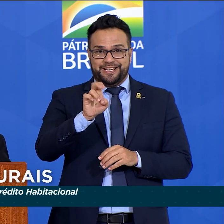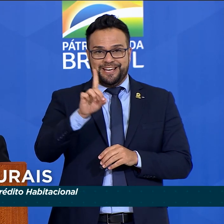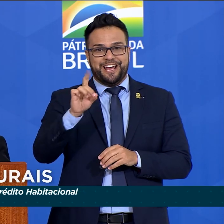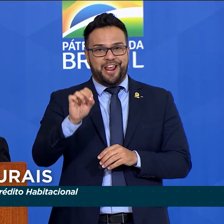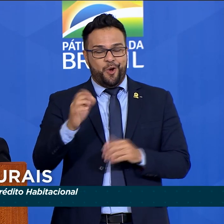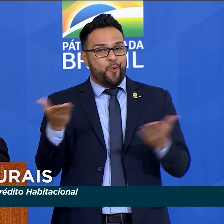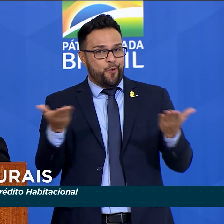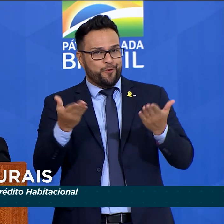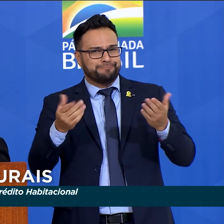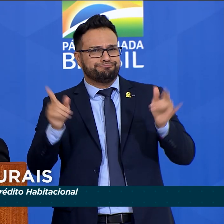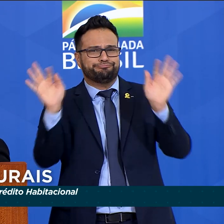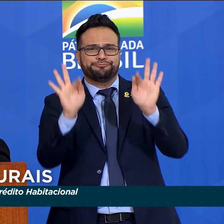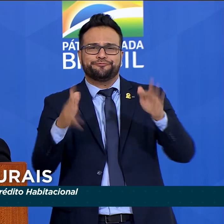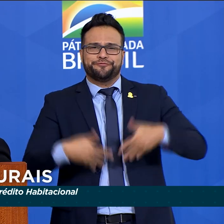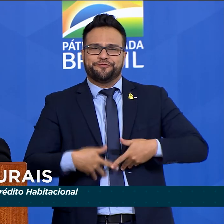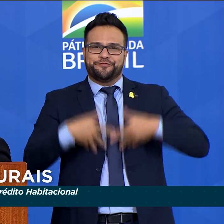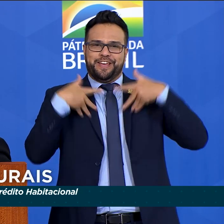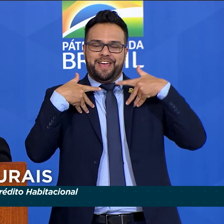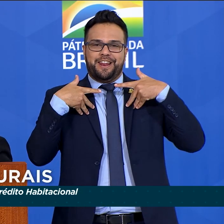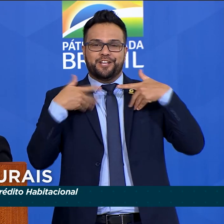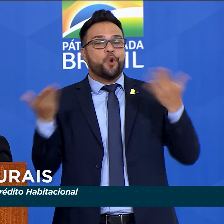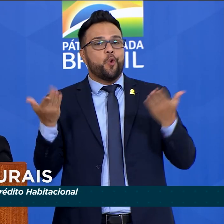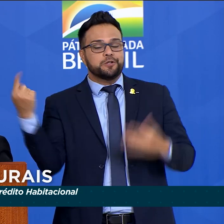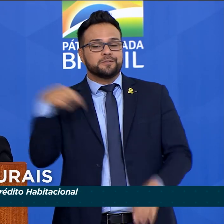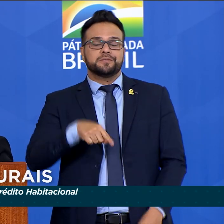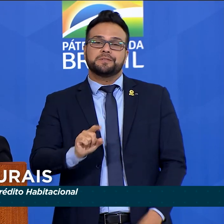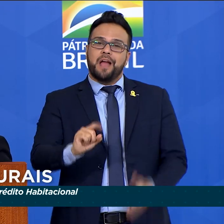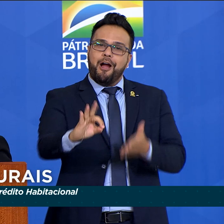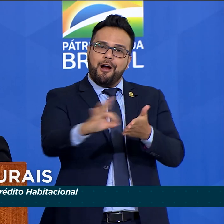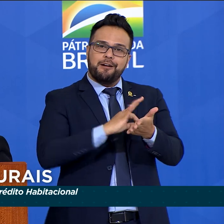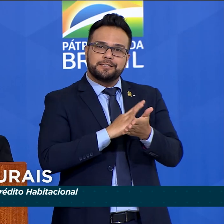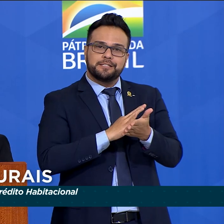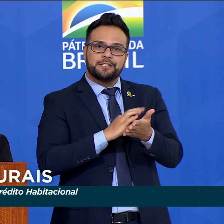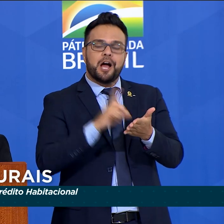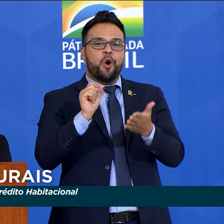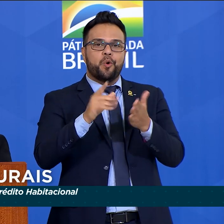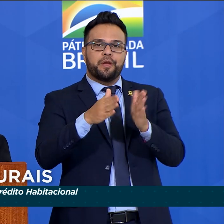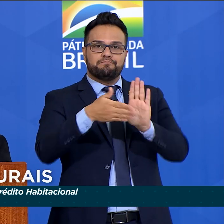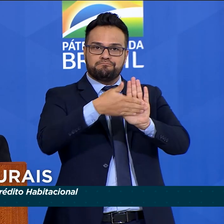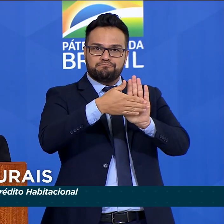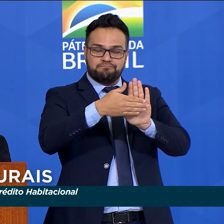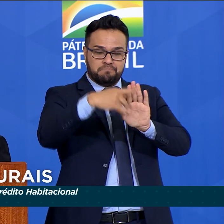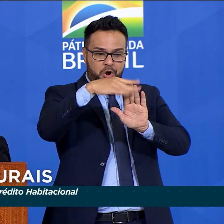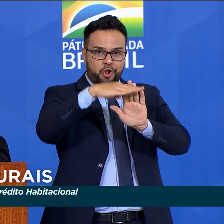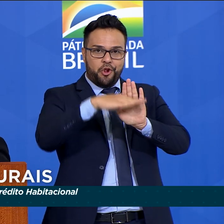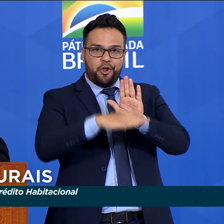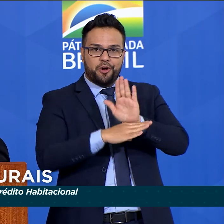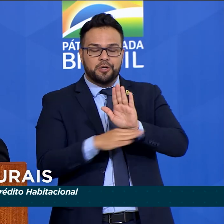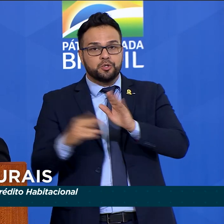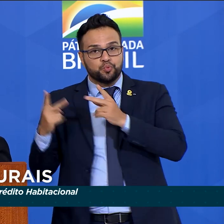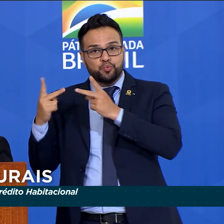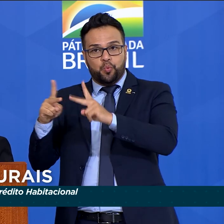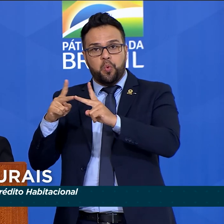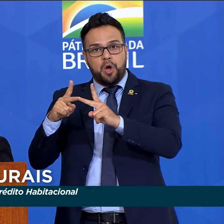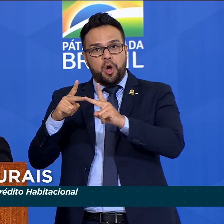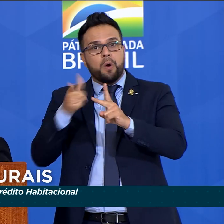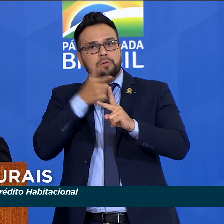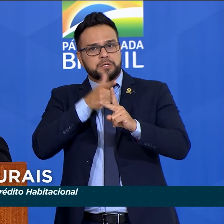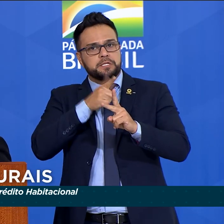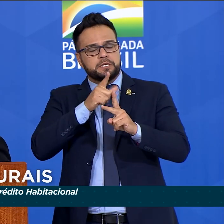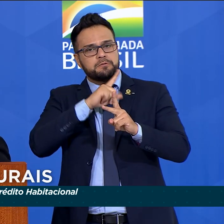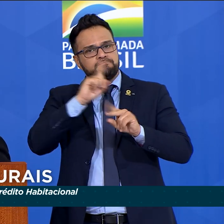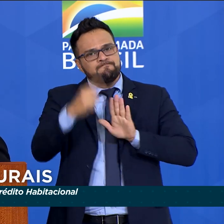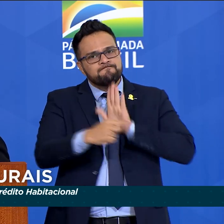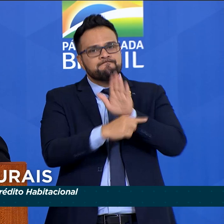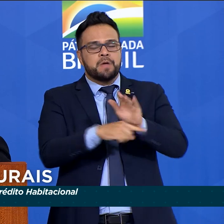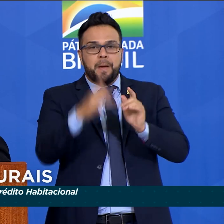de estar podendo aqui assinar, presidente Jair Bolsonaro, essa iniciativa que o senhor recuperou, né, para os